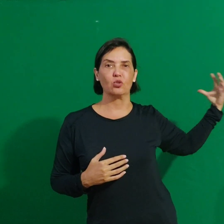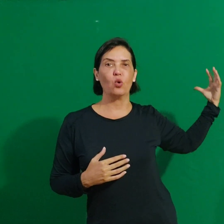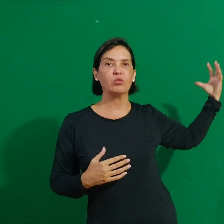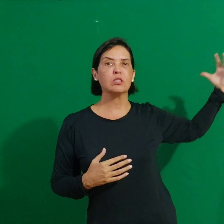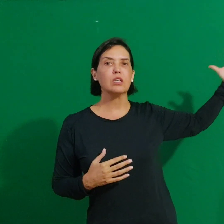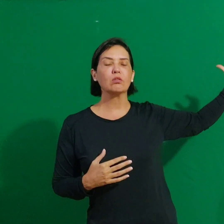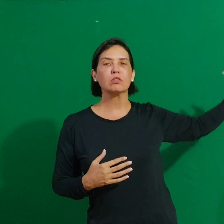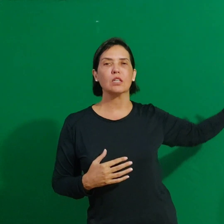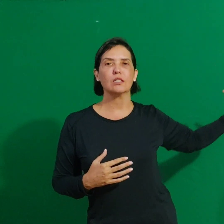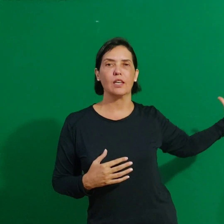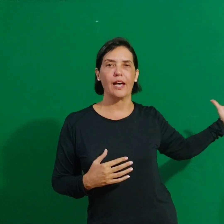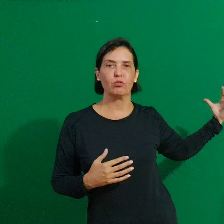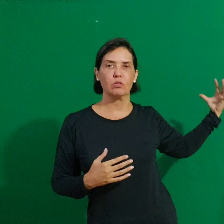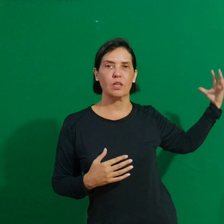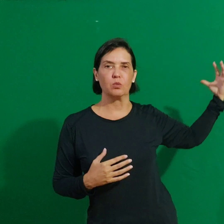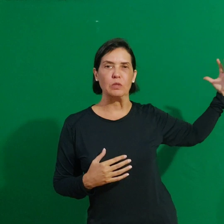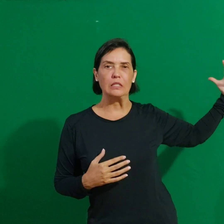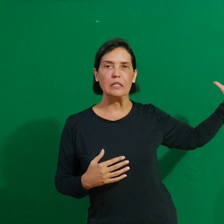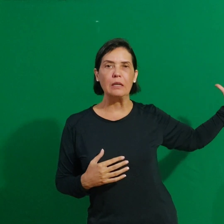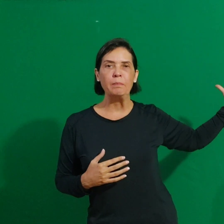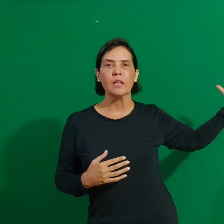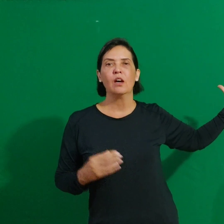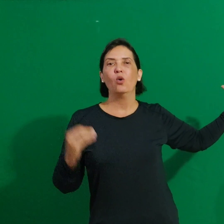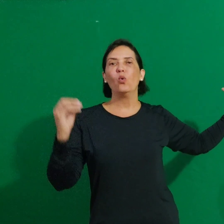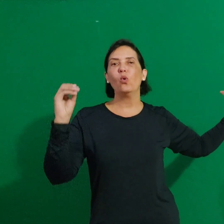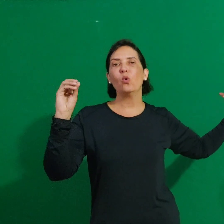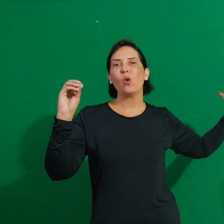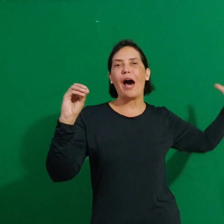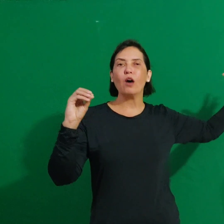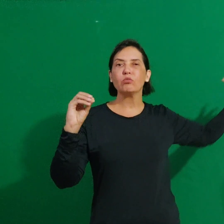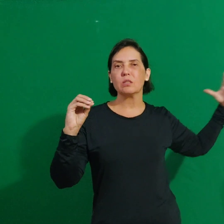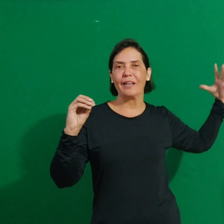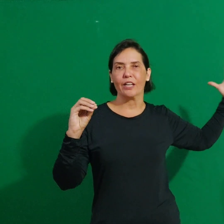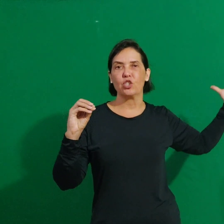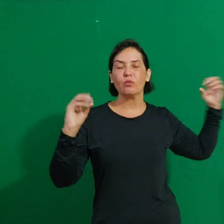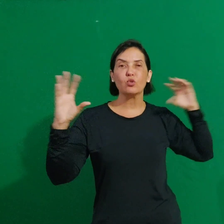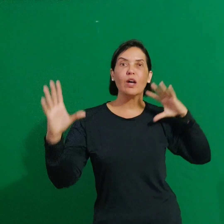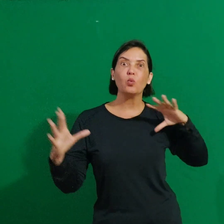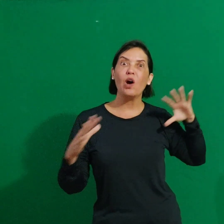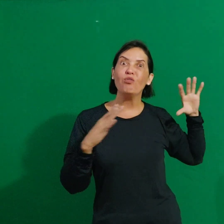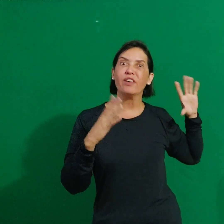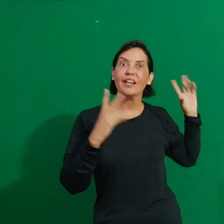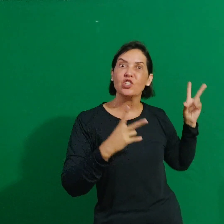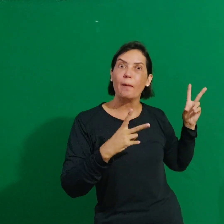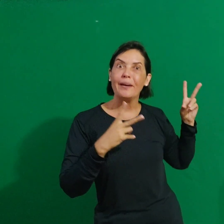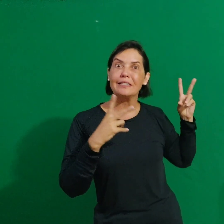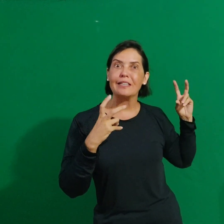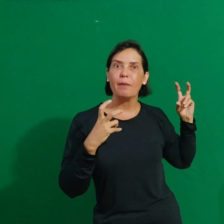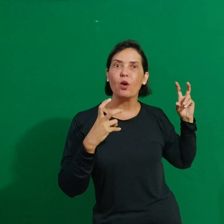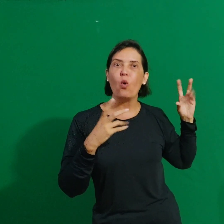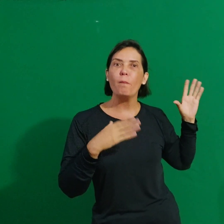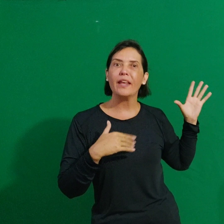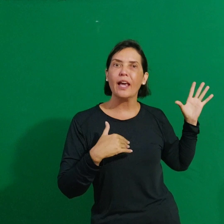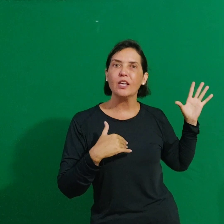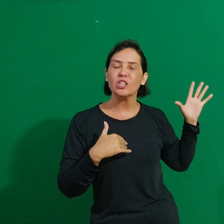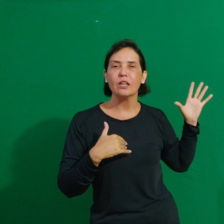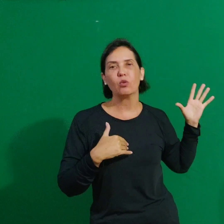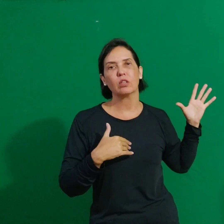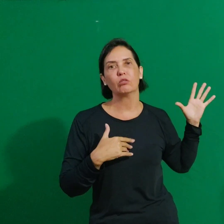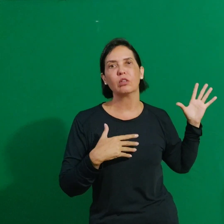ou ciclos desenhados mesmo em si, o autoexplicativos, o aluno ao ver, ele já percebe, compreende aquele conteúdo que você